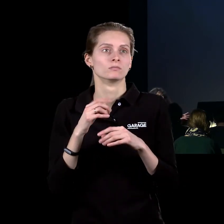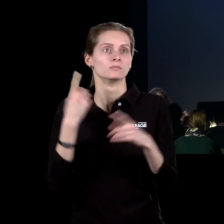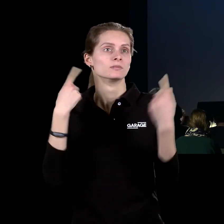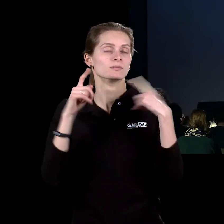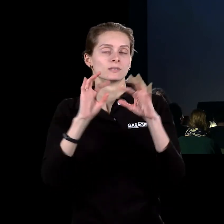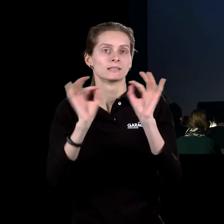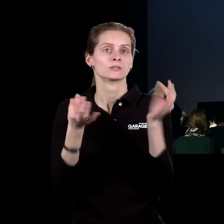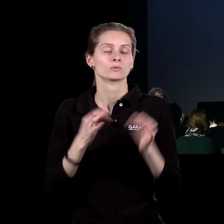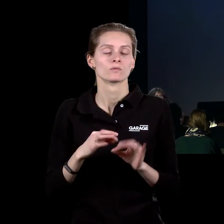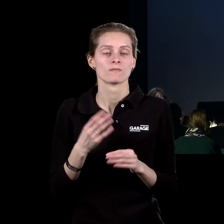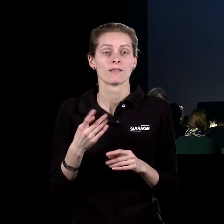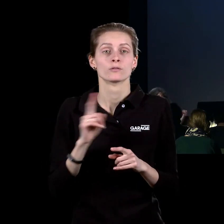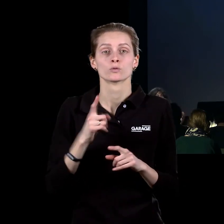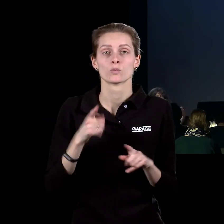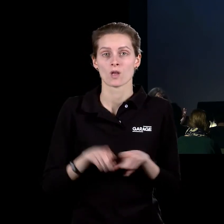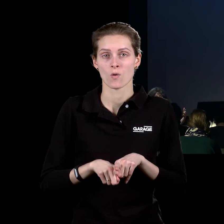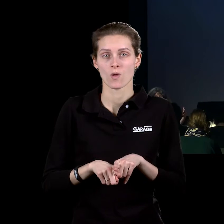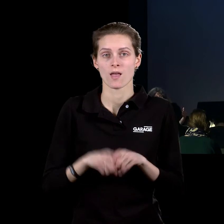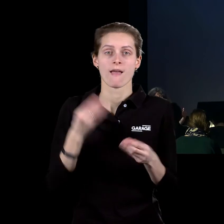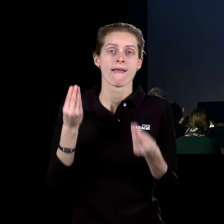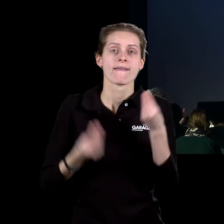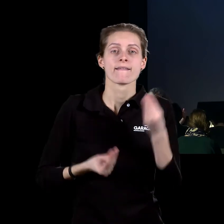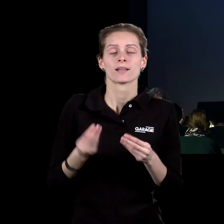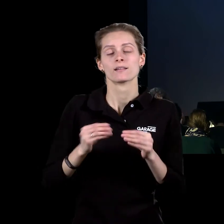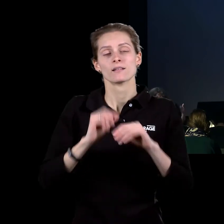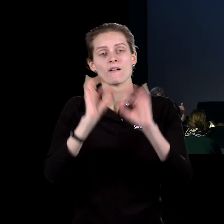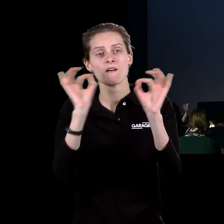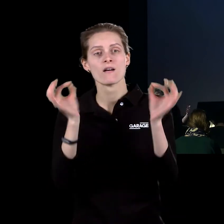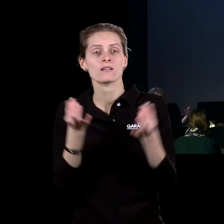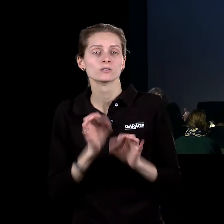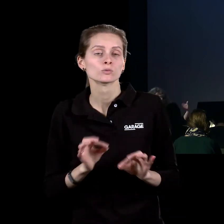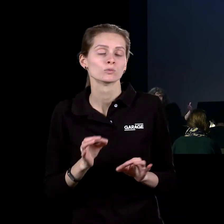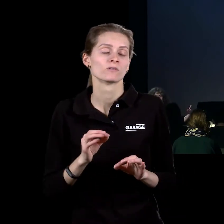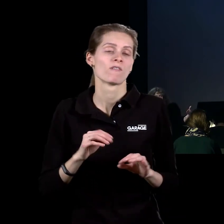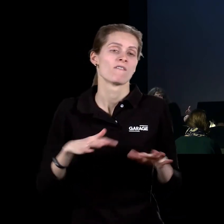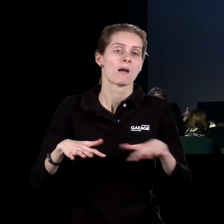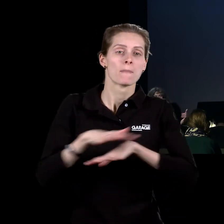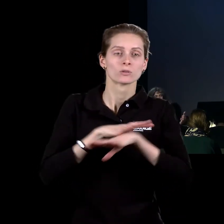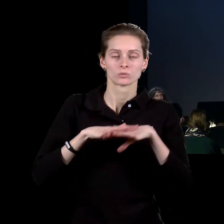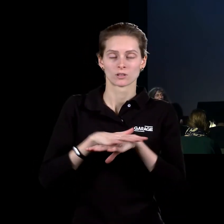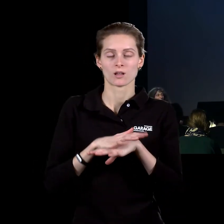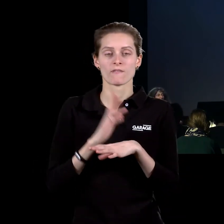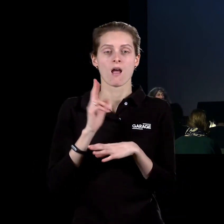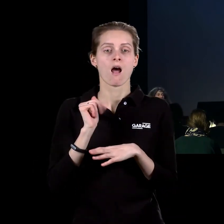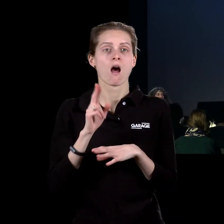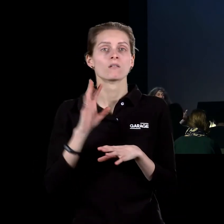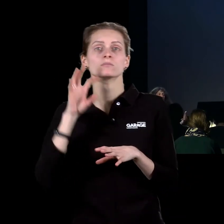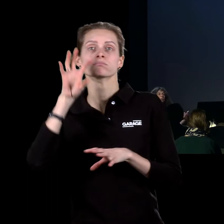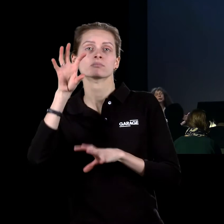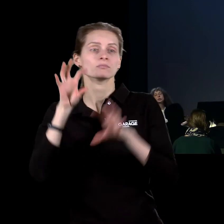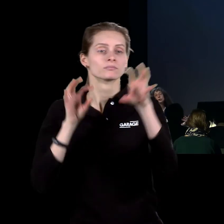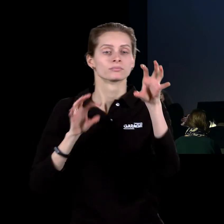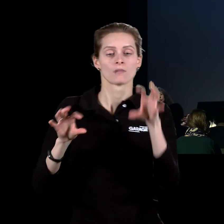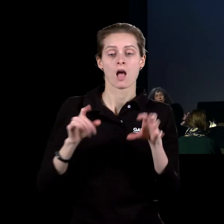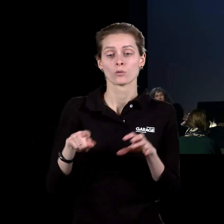форм в пространстве, которая в картине решается расположением этих форм на холсте, при этом как бы, а здесь эти